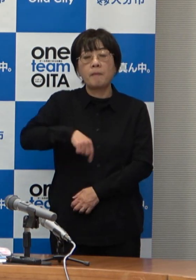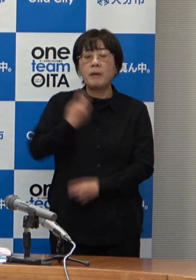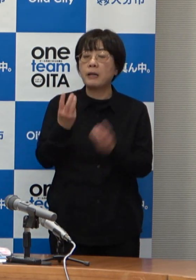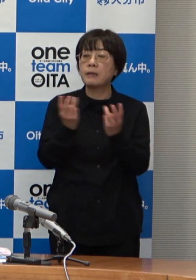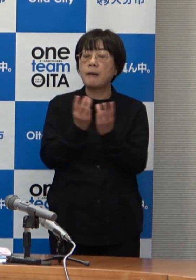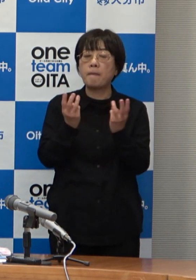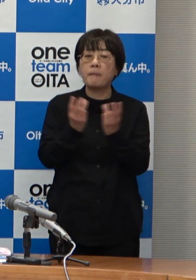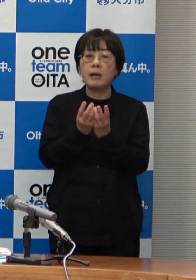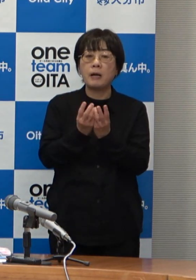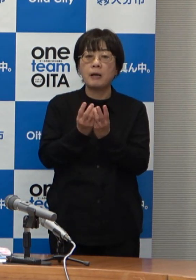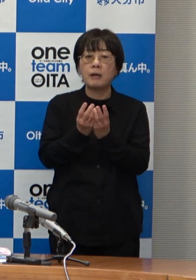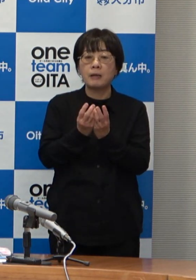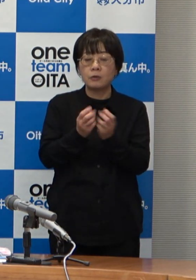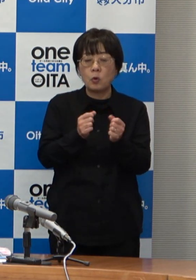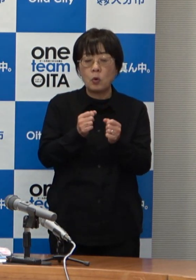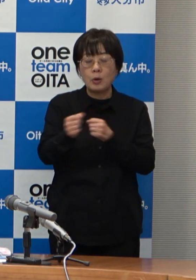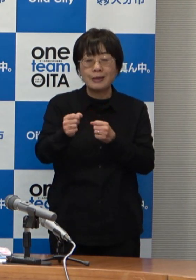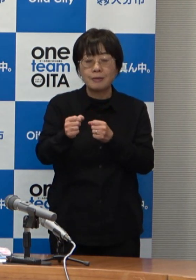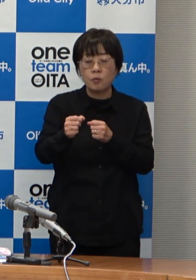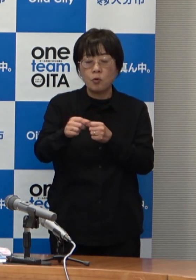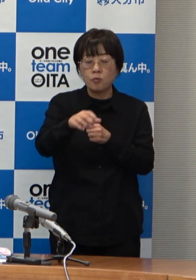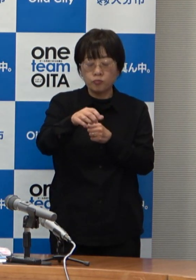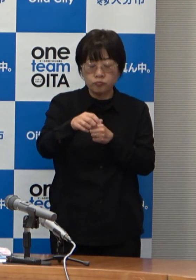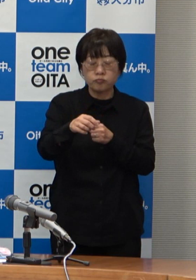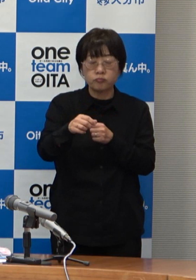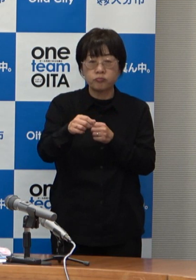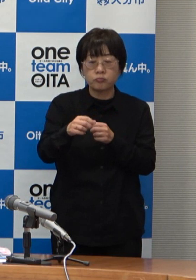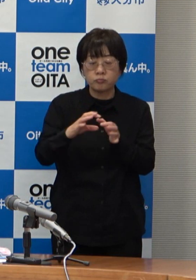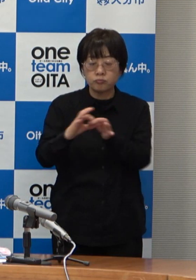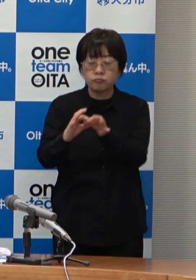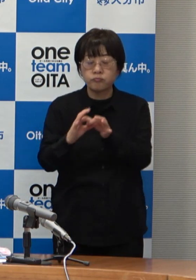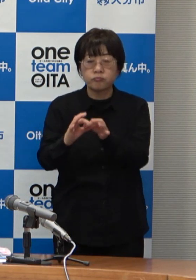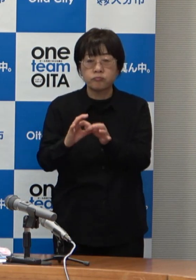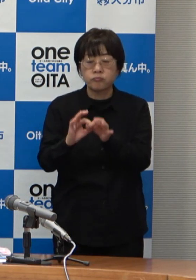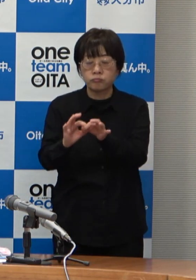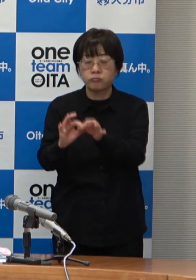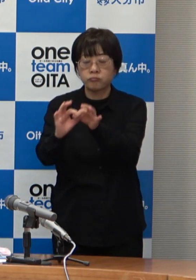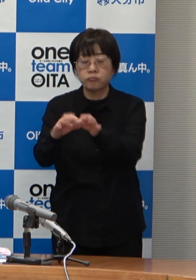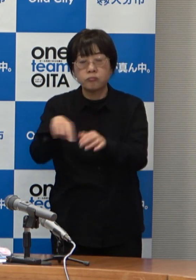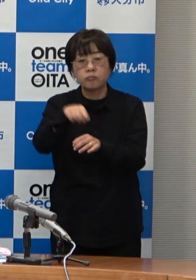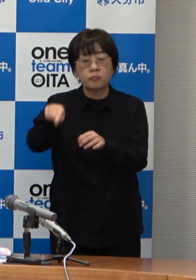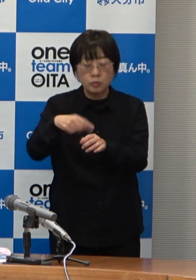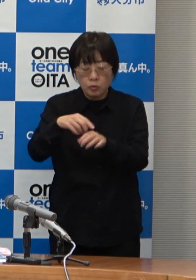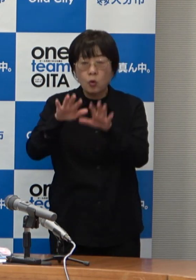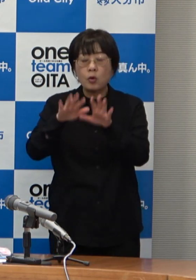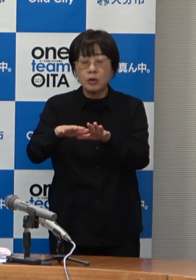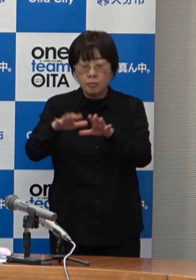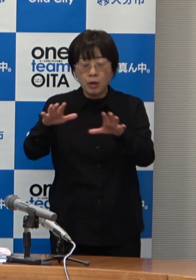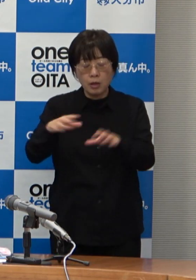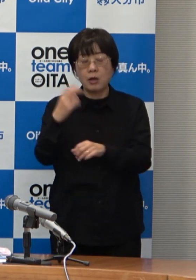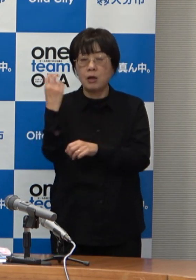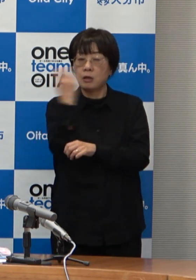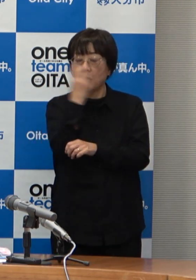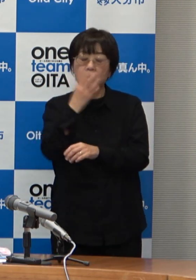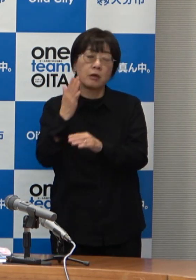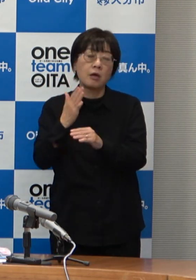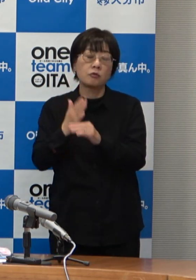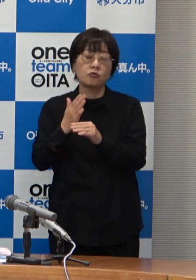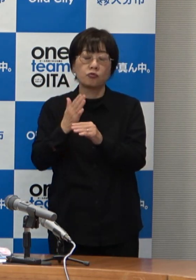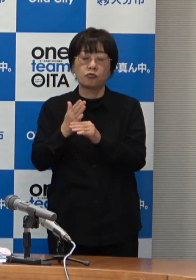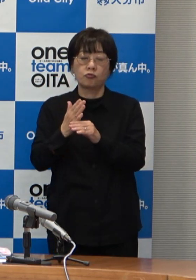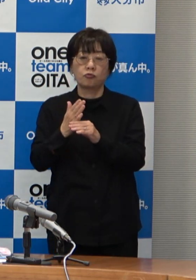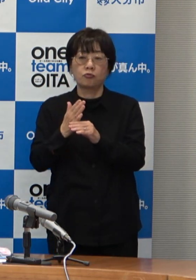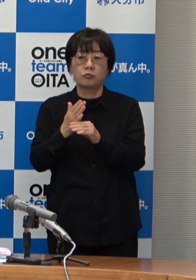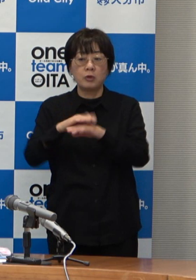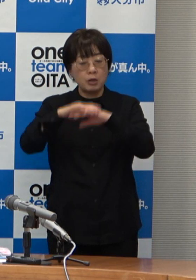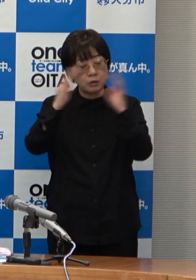紐付けの総点検を行っている中でこれも報道にありましたけれども